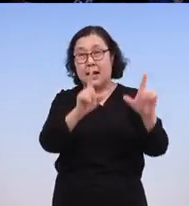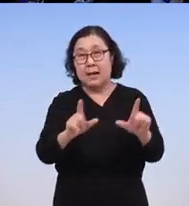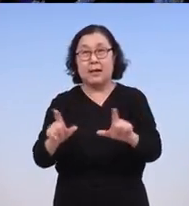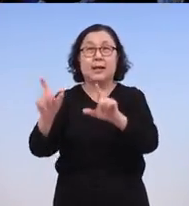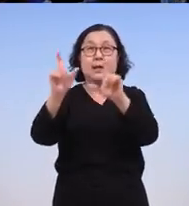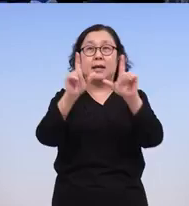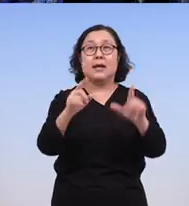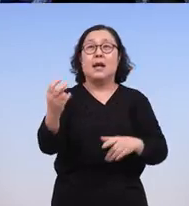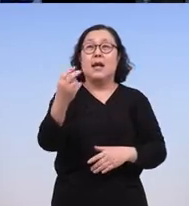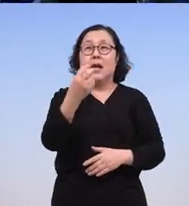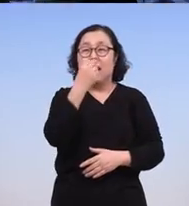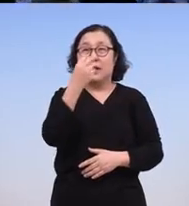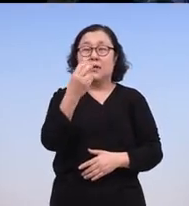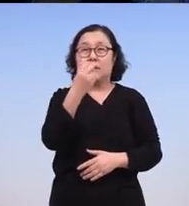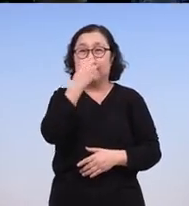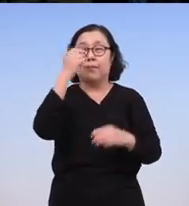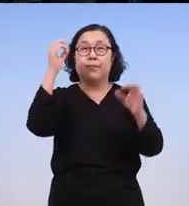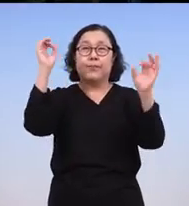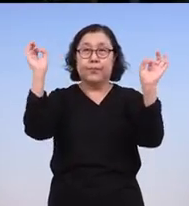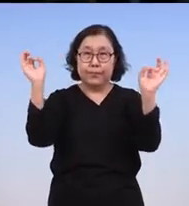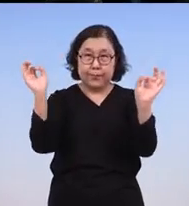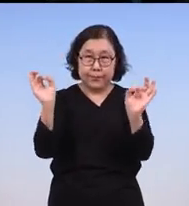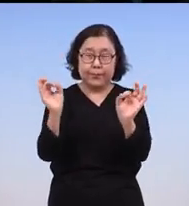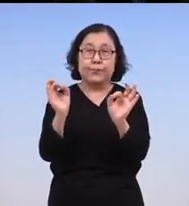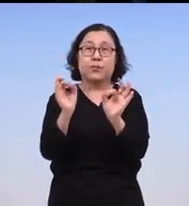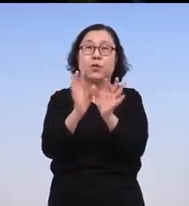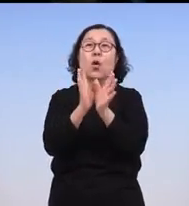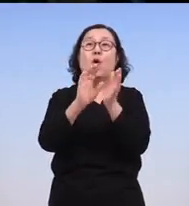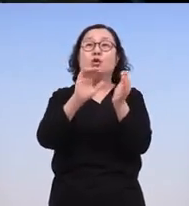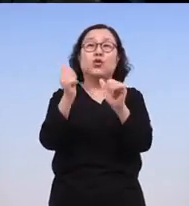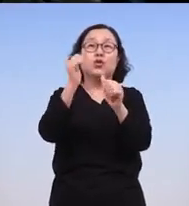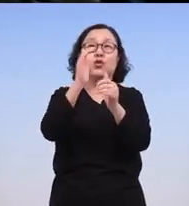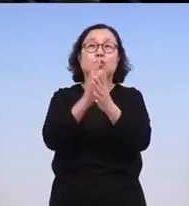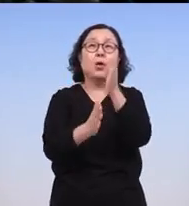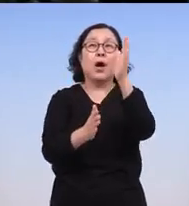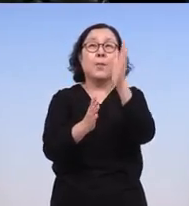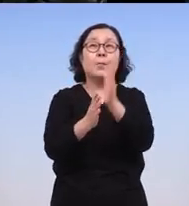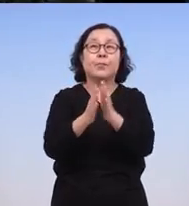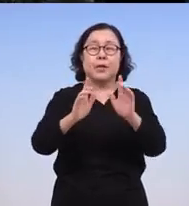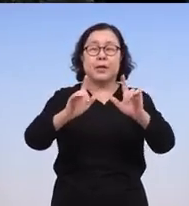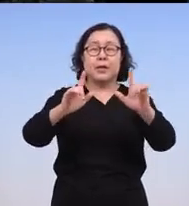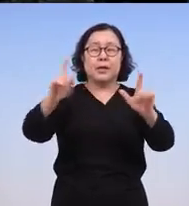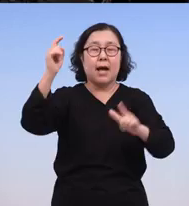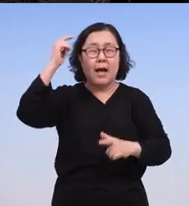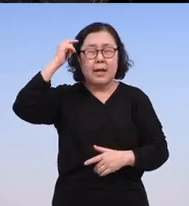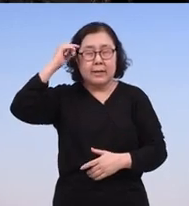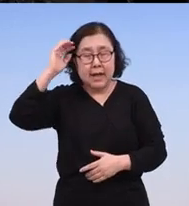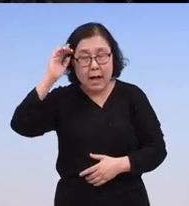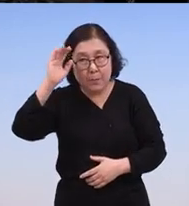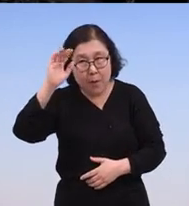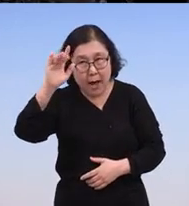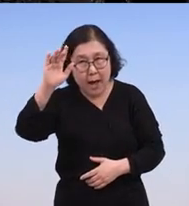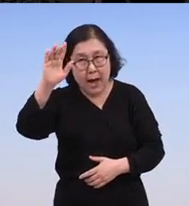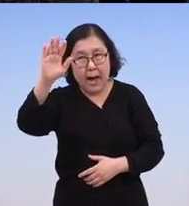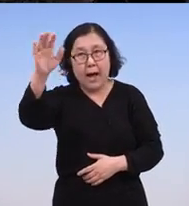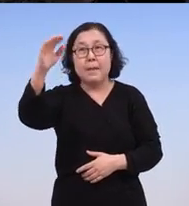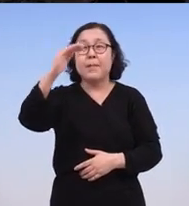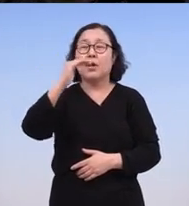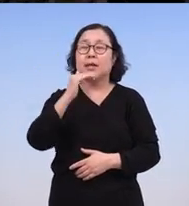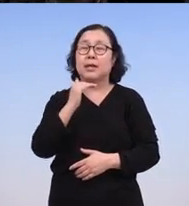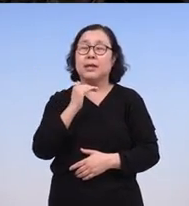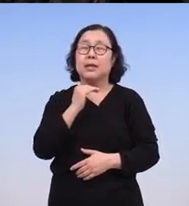4절 한숨 가시고 죽음 없는 날 한숨 가시고 죽음 없는